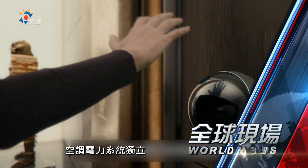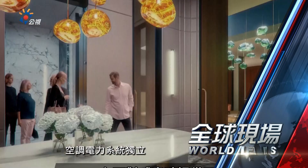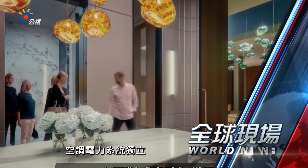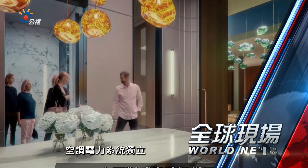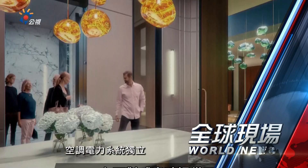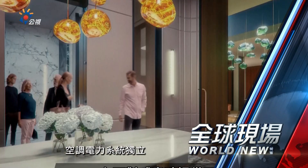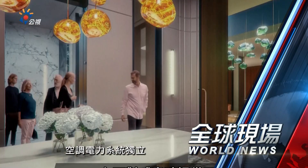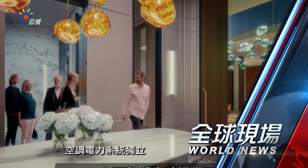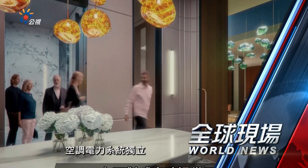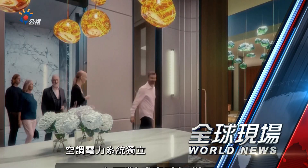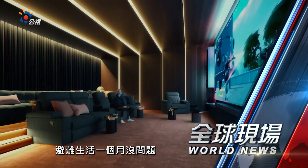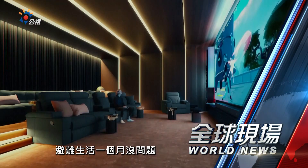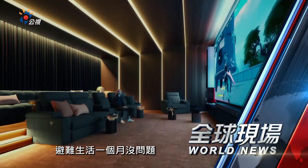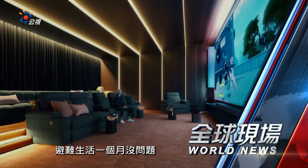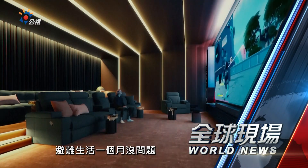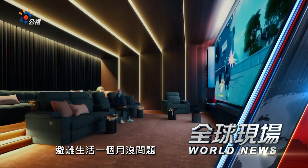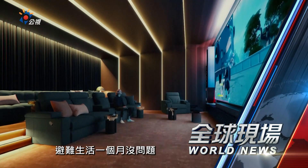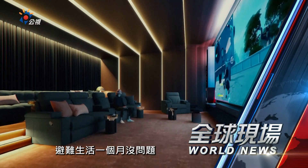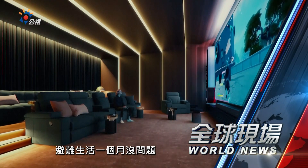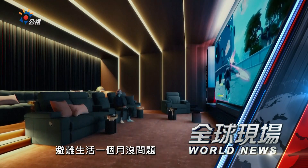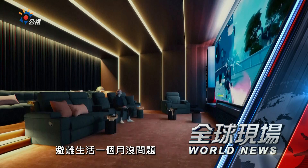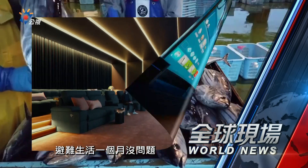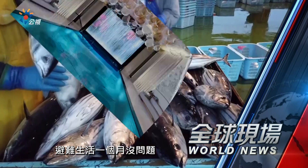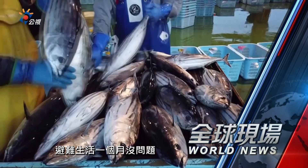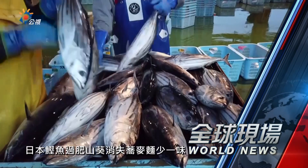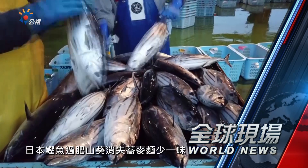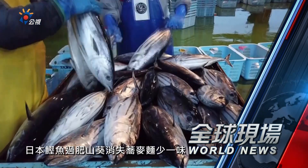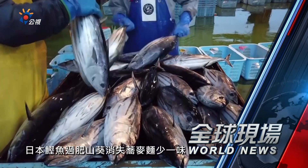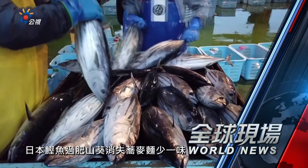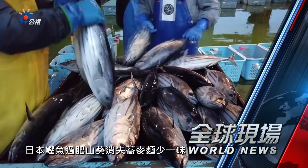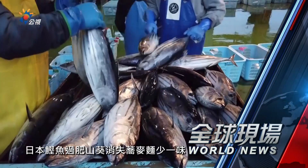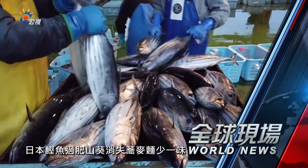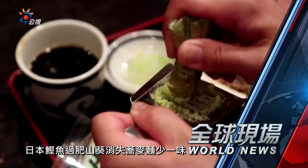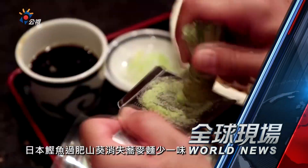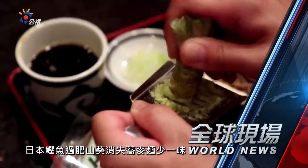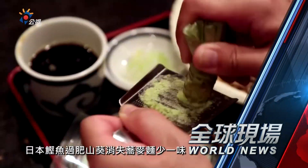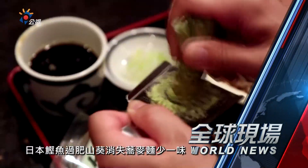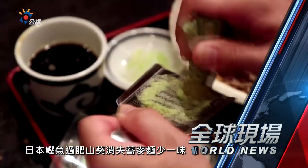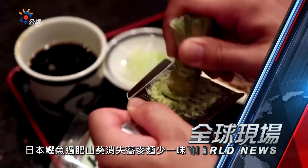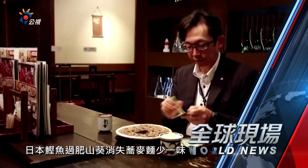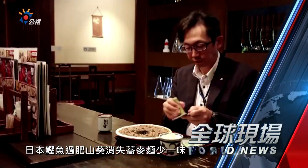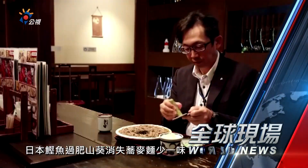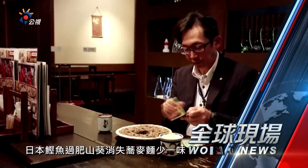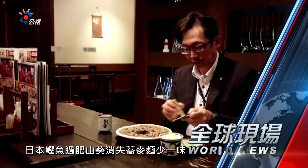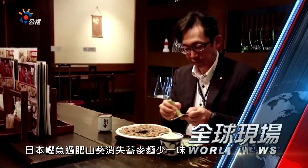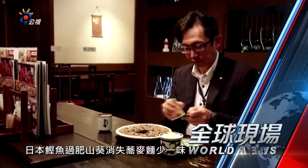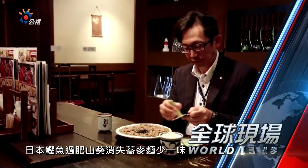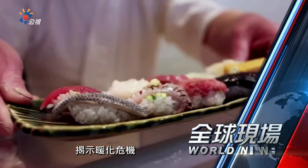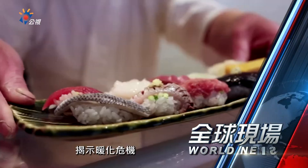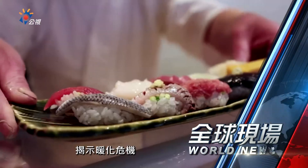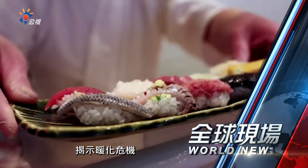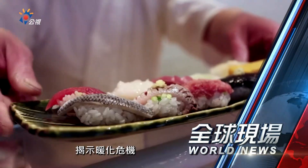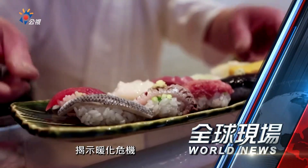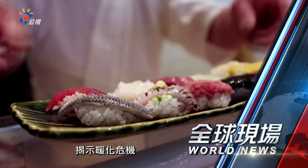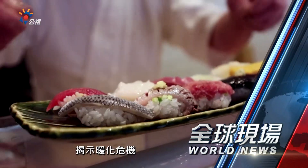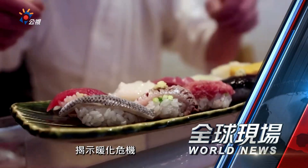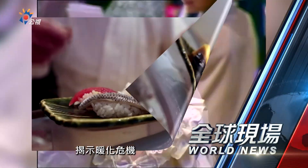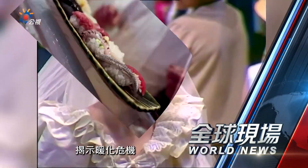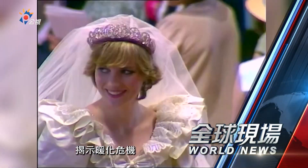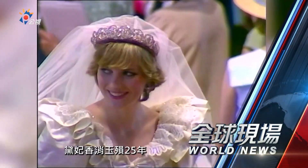调电力系统独立避难生活一个月没问题，日本煎鱼过肥山葵消失荞麦面少一味，皆是农炮危机，